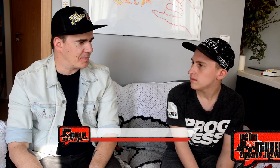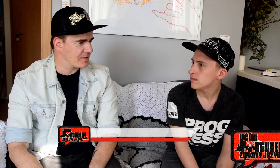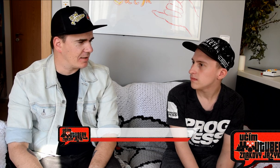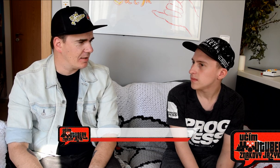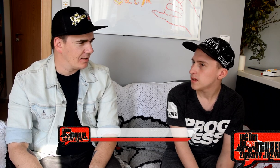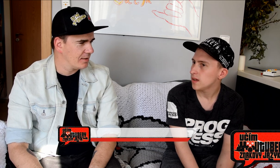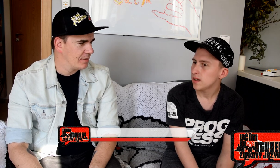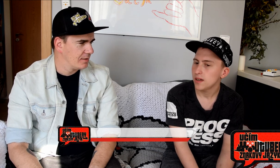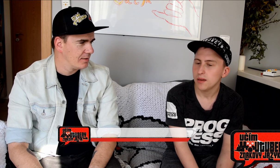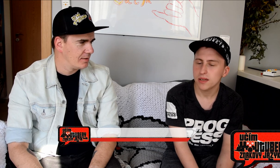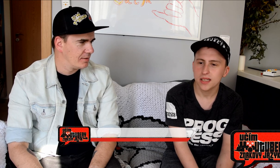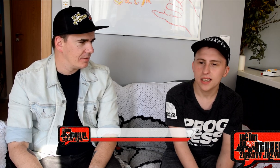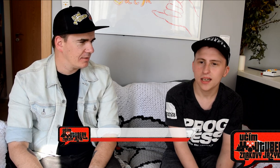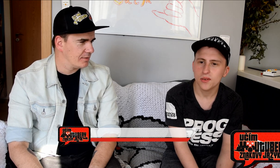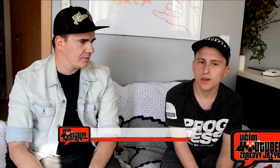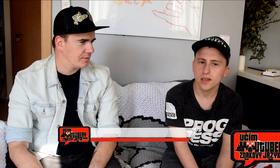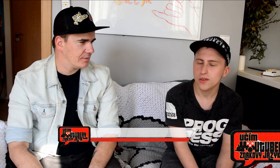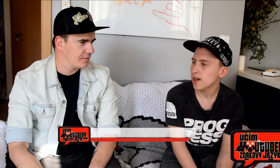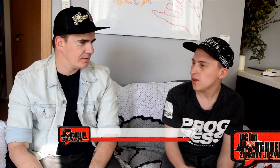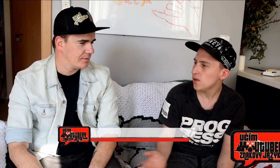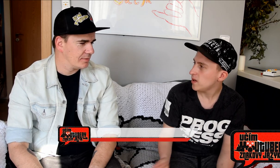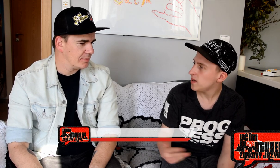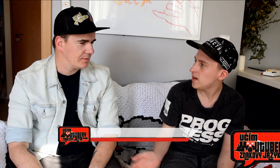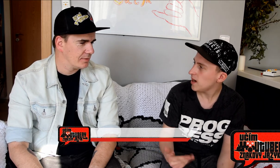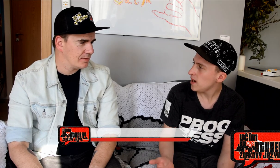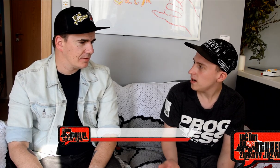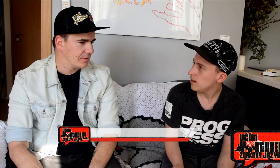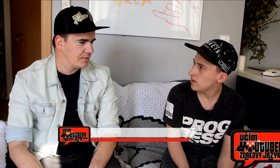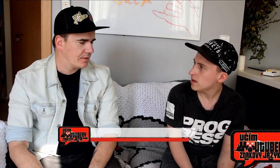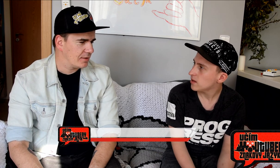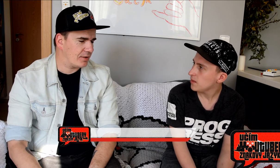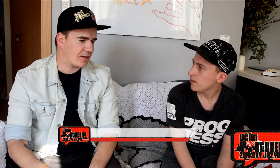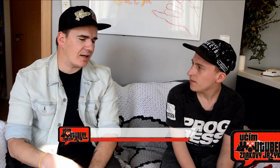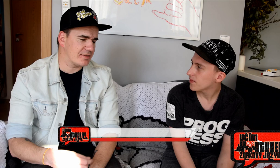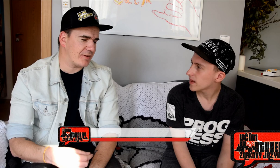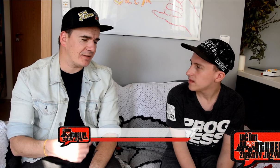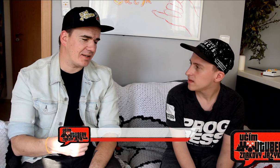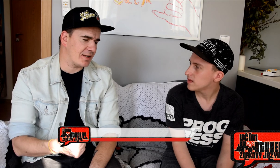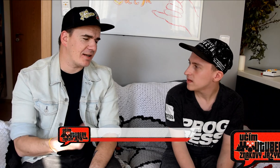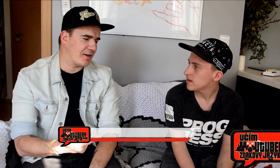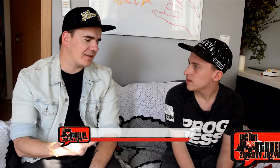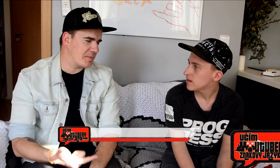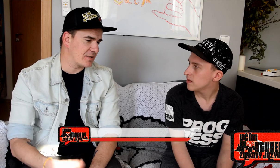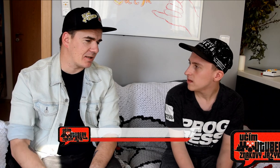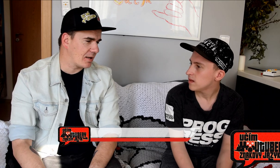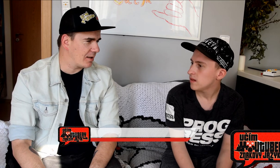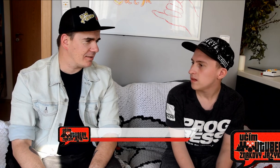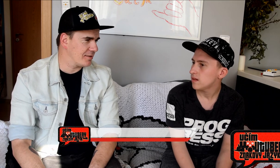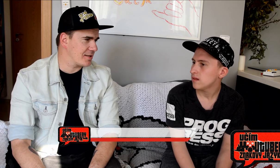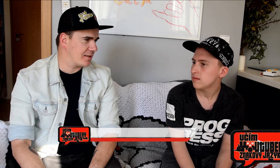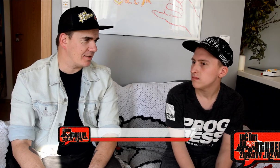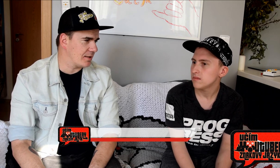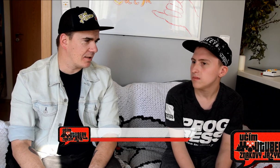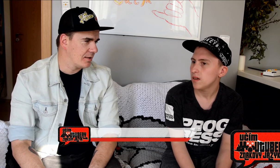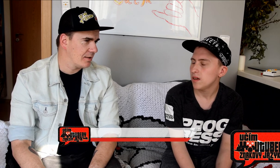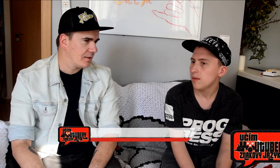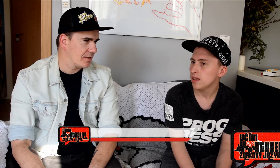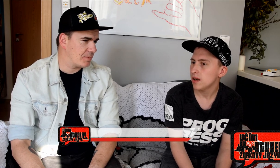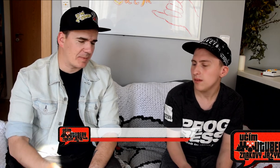německy? Německy, Einzwei, to je jako dělej, nebo něco? No, jako Einzwei to je 1-2 německy, ale jestli to řekne stejně. O, německy, nebo mám